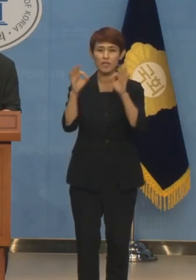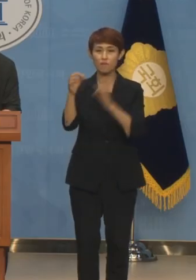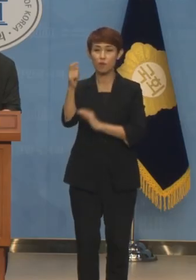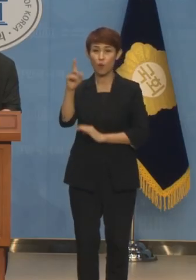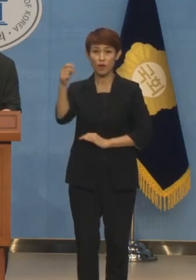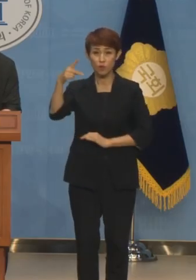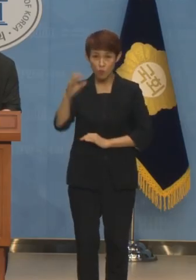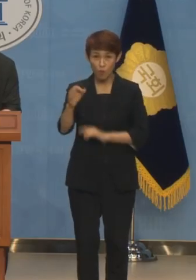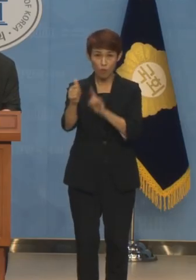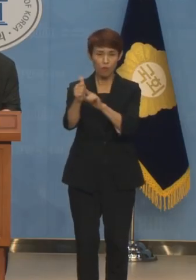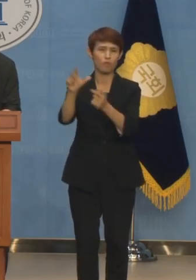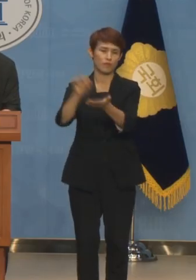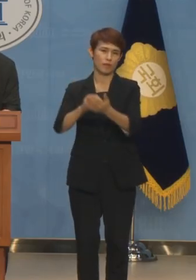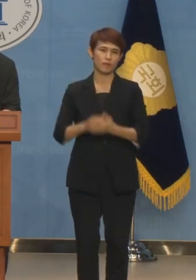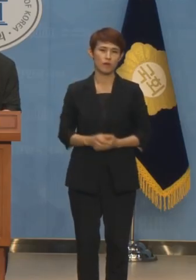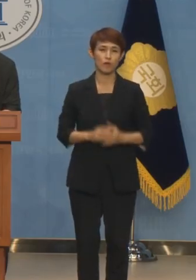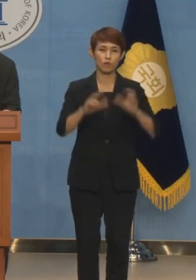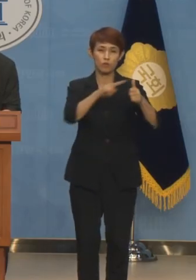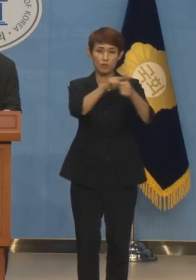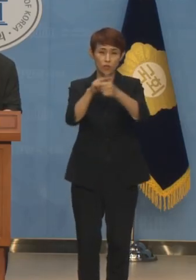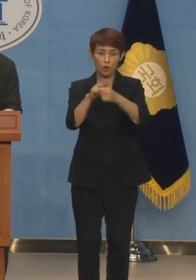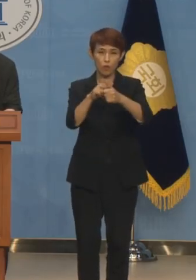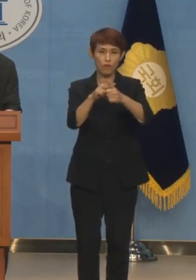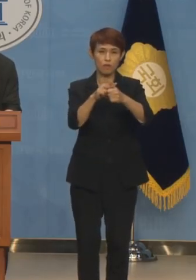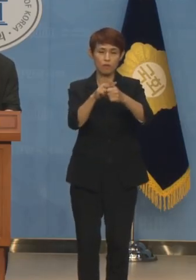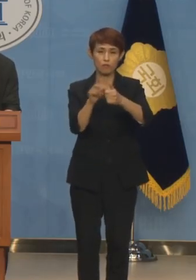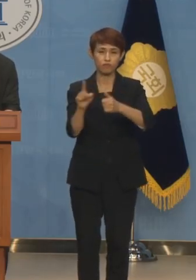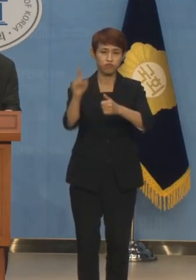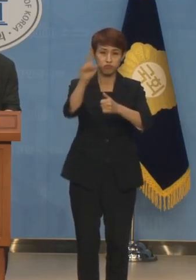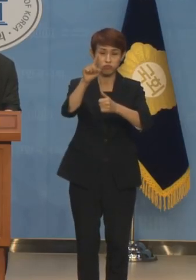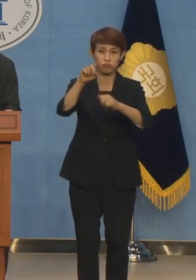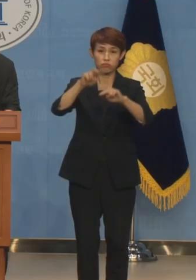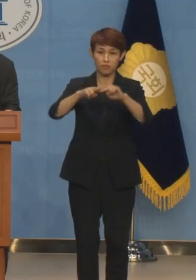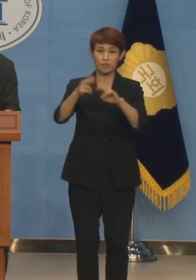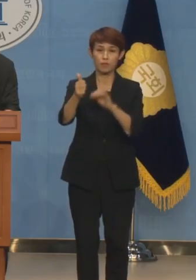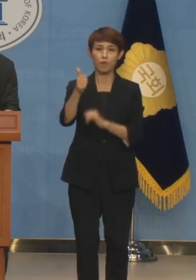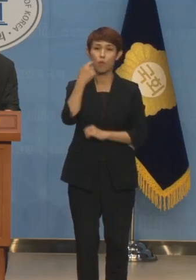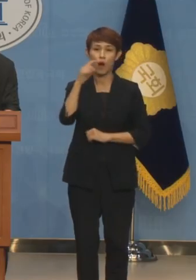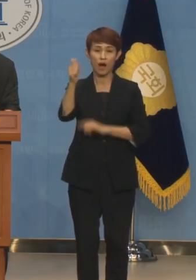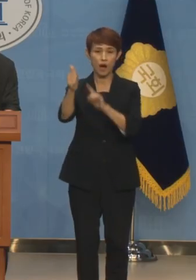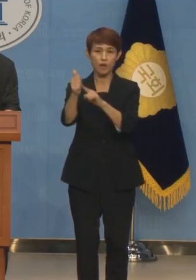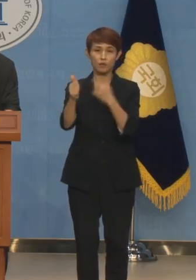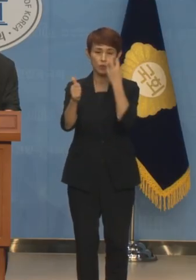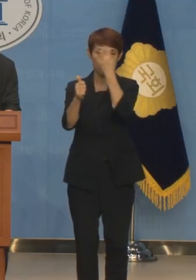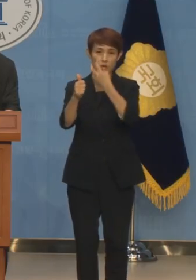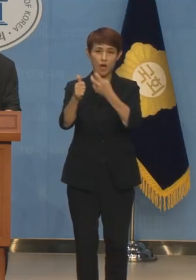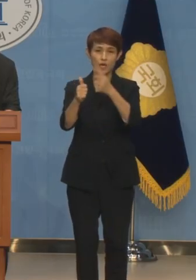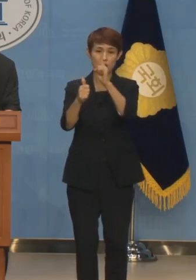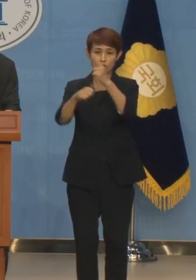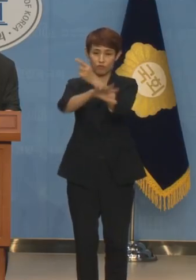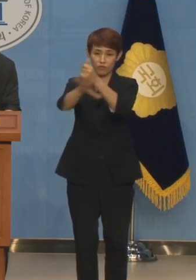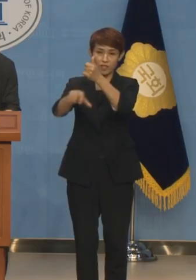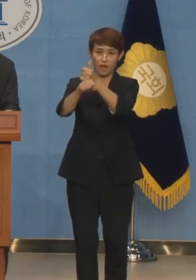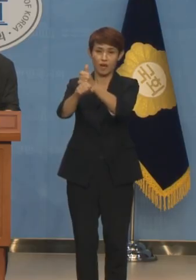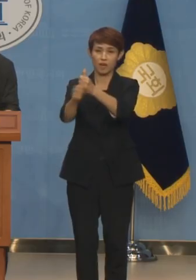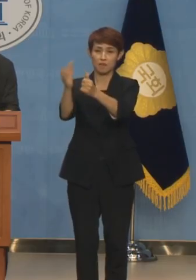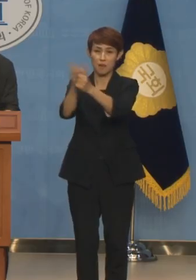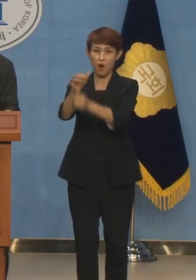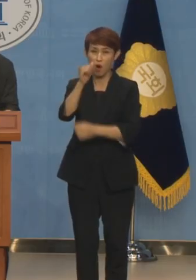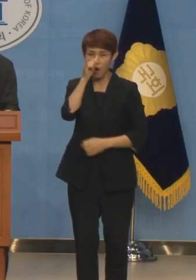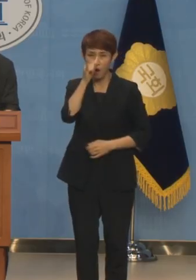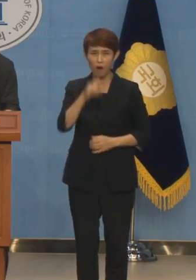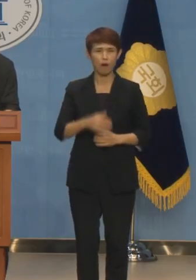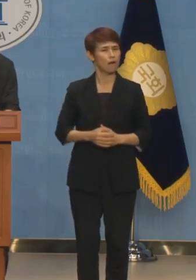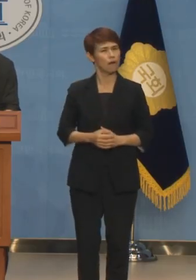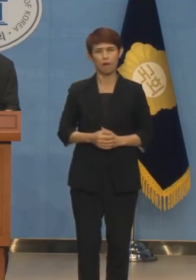문제였고 국정원 대공 3급 간부 출신의 황인수를 조사 1국장으로 채용하면서는